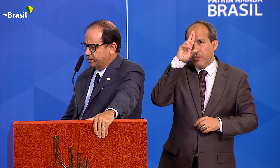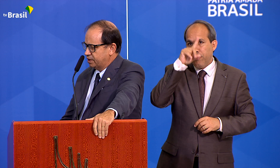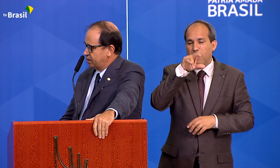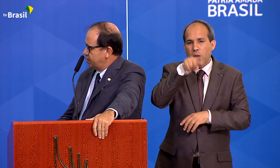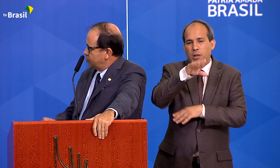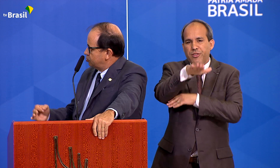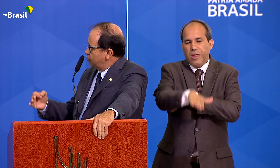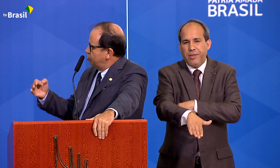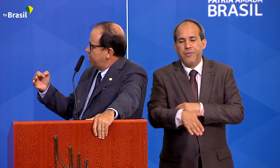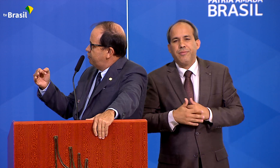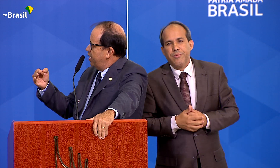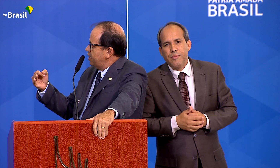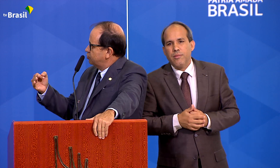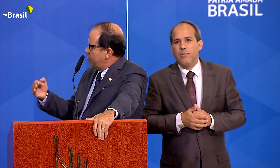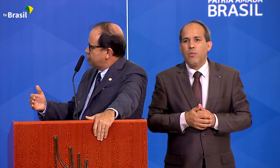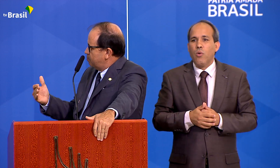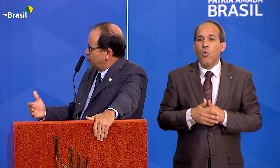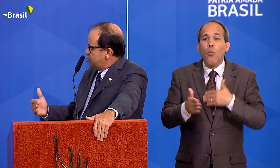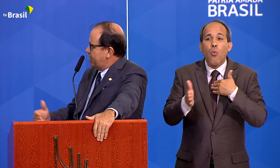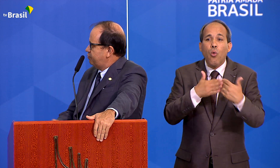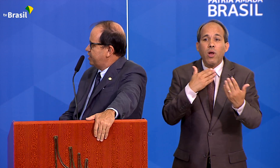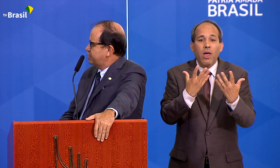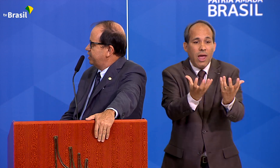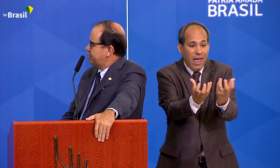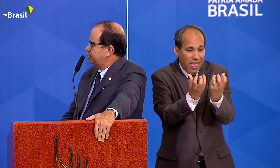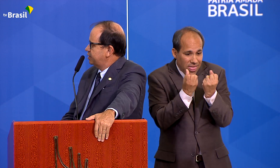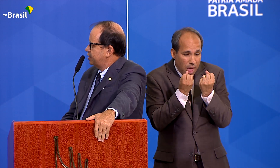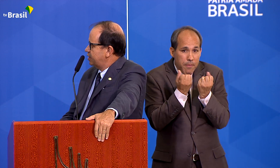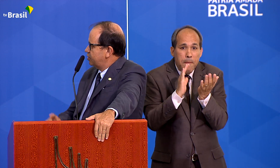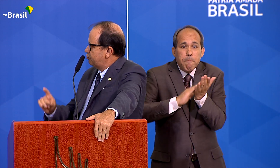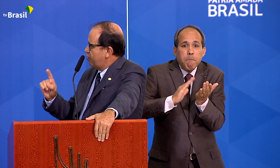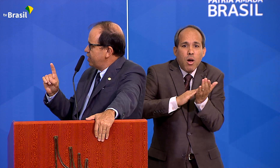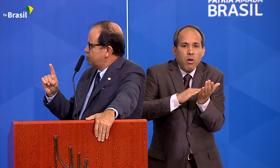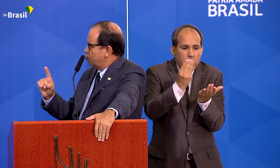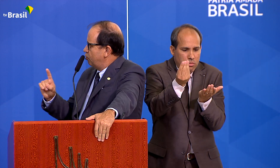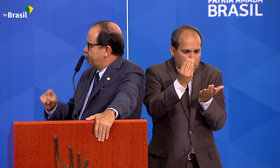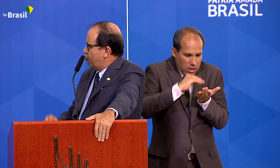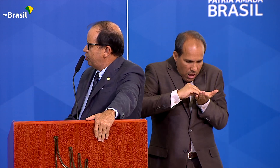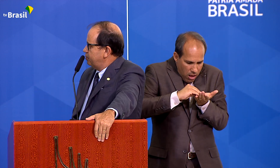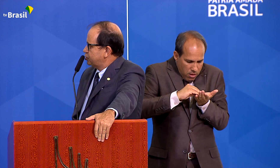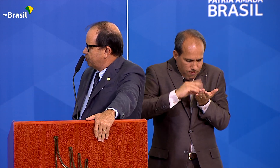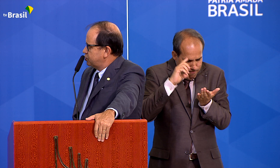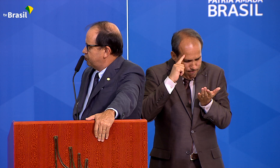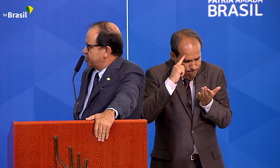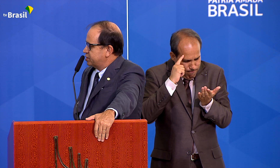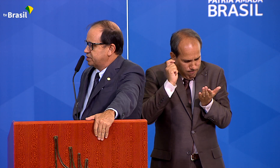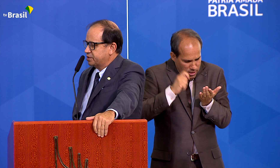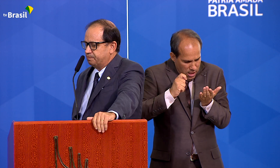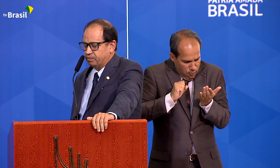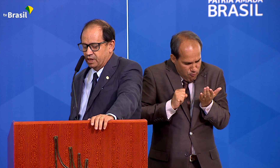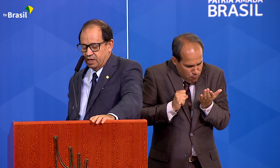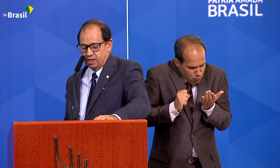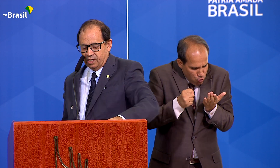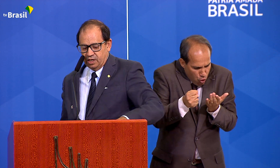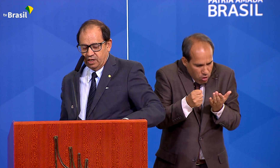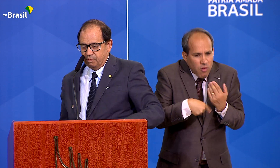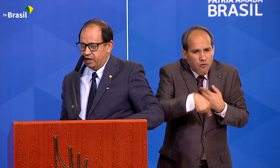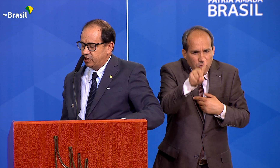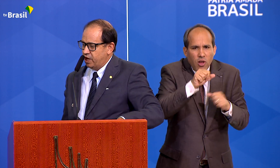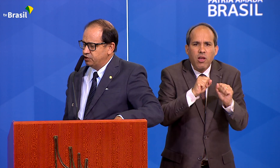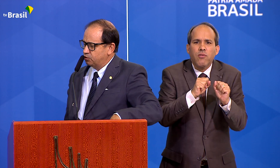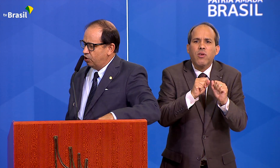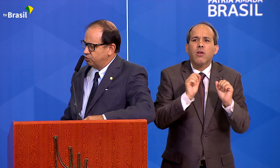tarde Olá tudo que vier a tuas mãos para fazer faze-o conforme as tuas forças